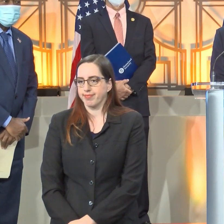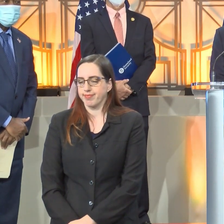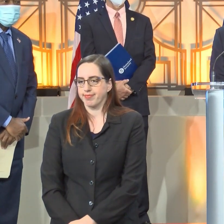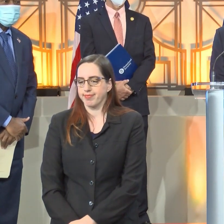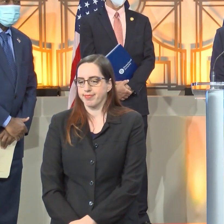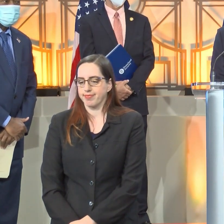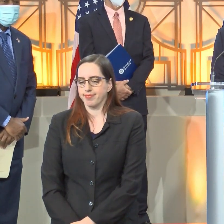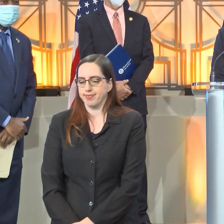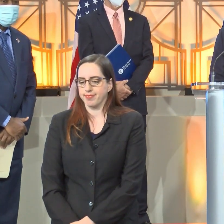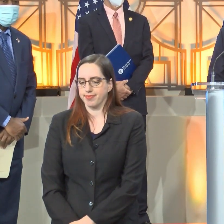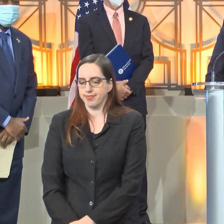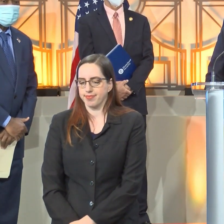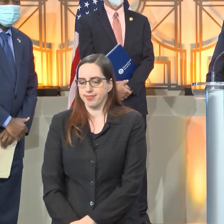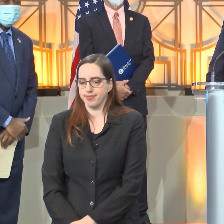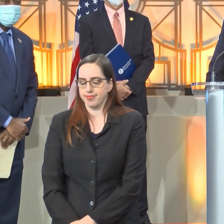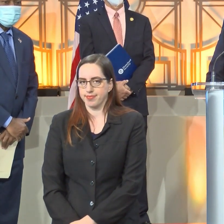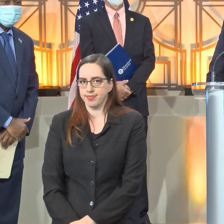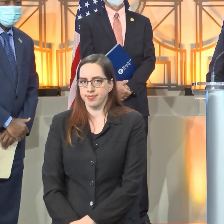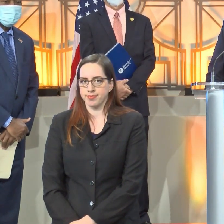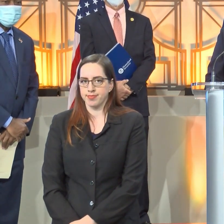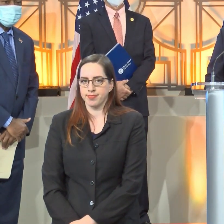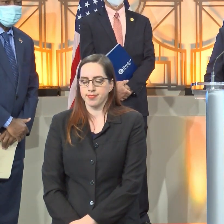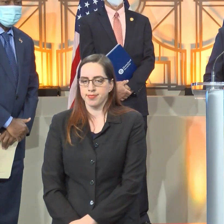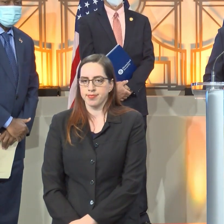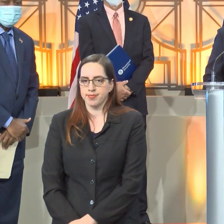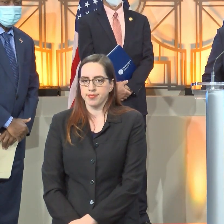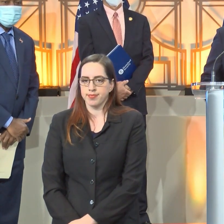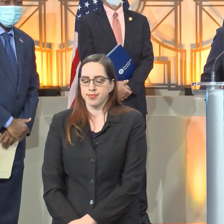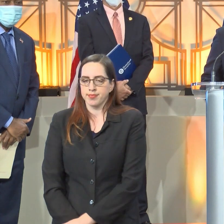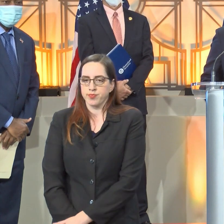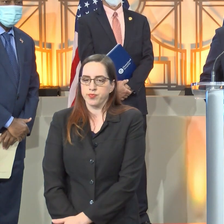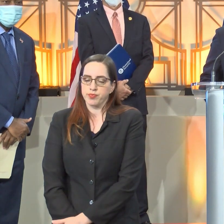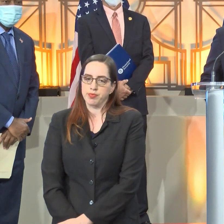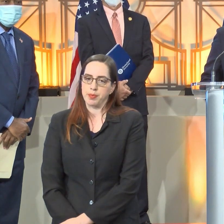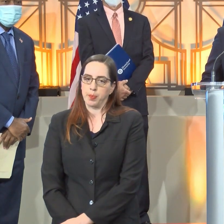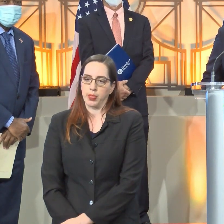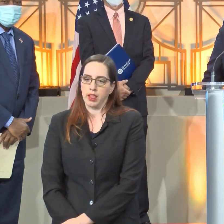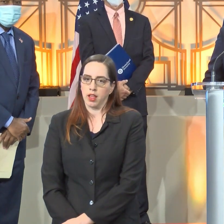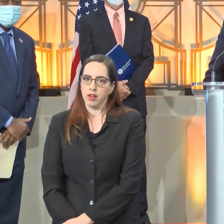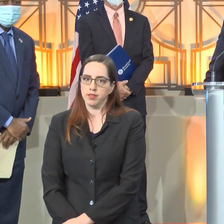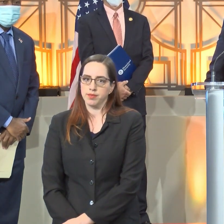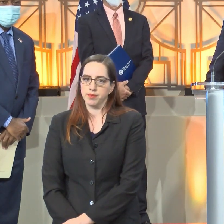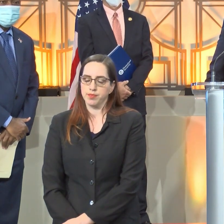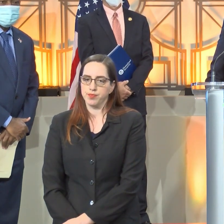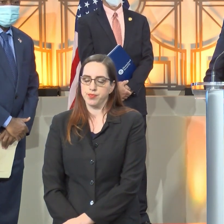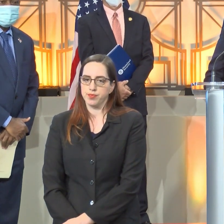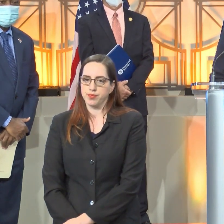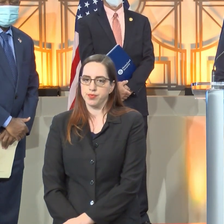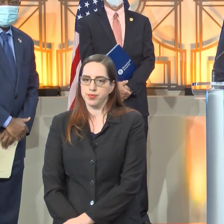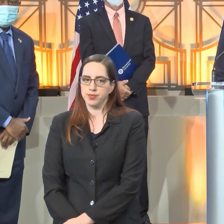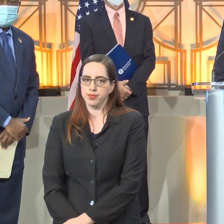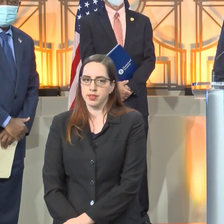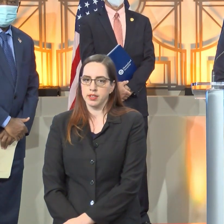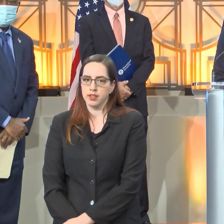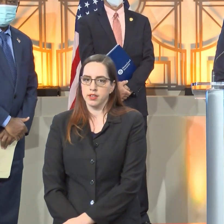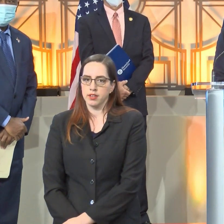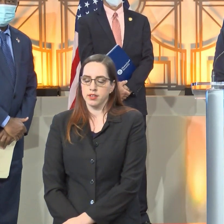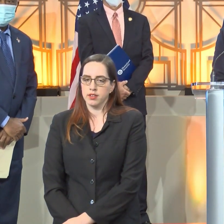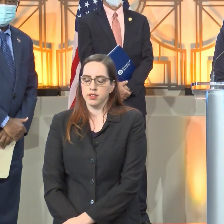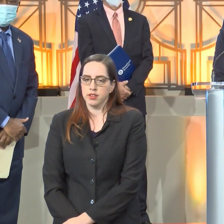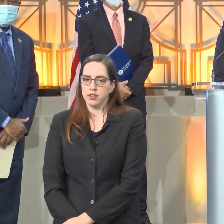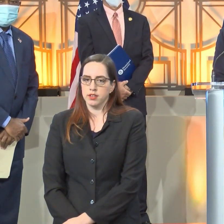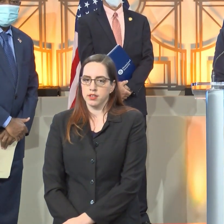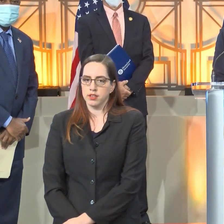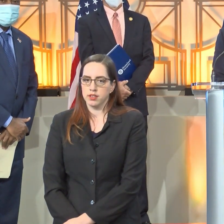ellos. Hoy en día estamos anunciando que el año pasado, en mi primer año como comisionado, llegamos a